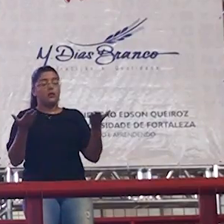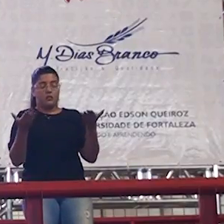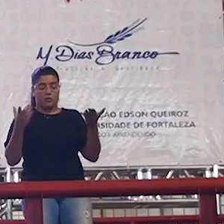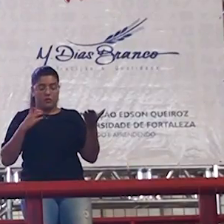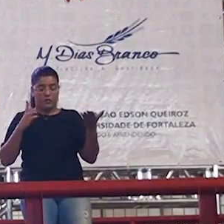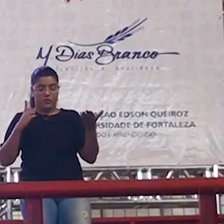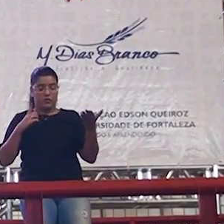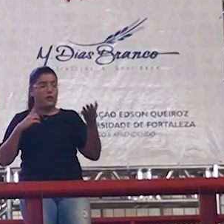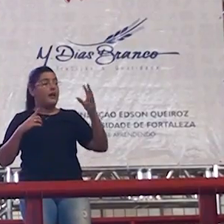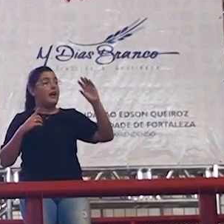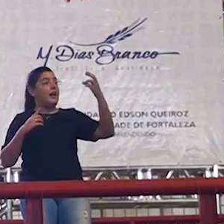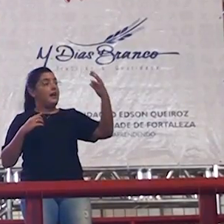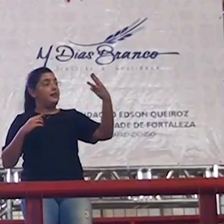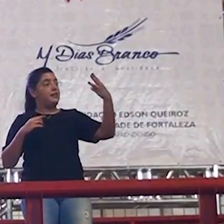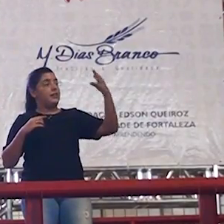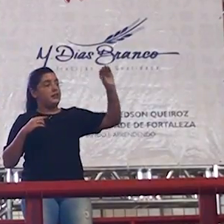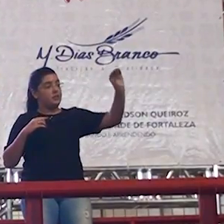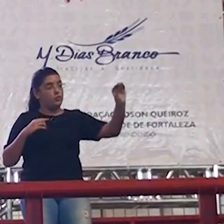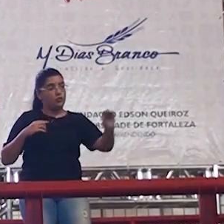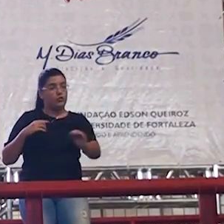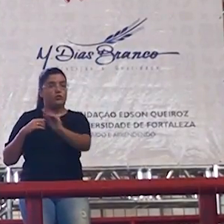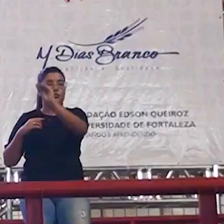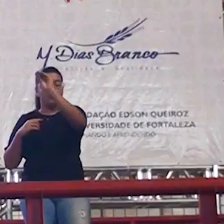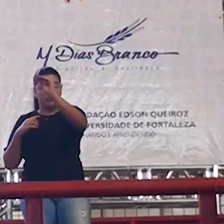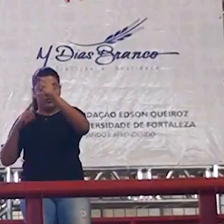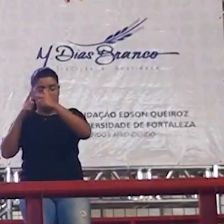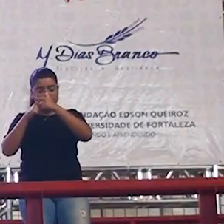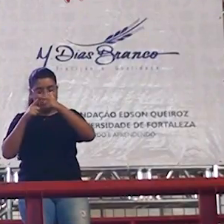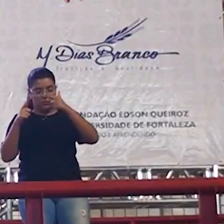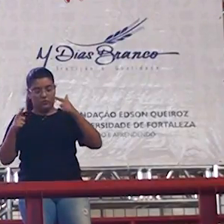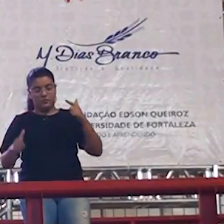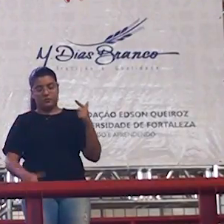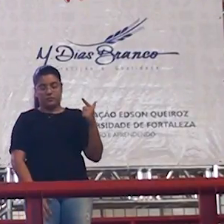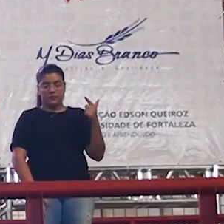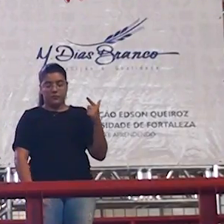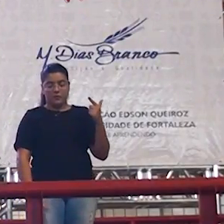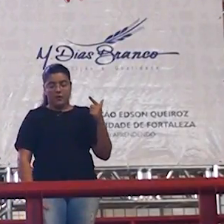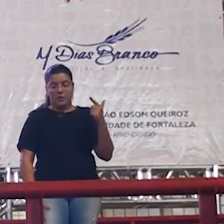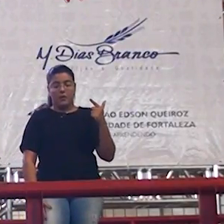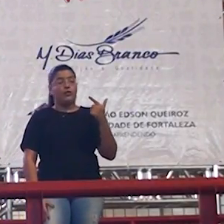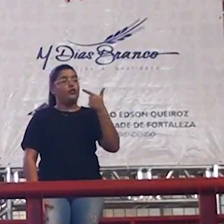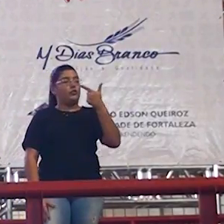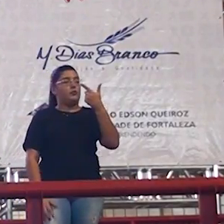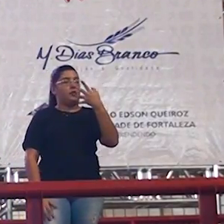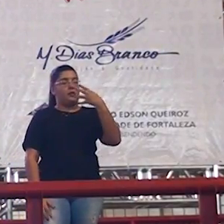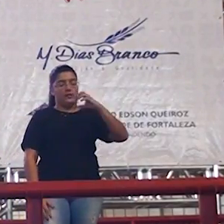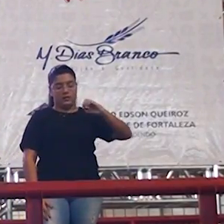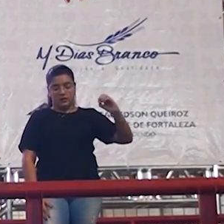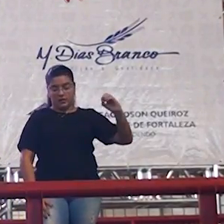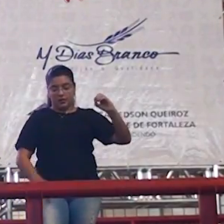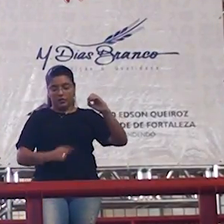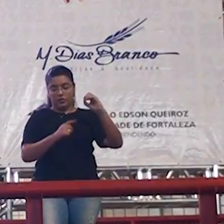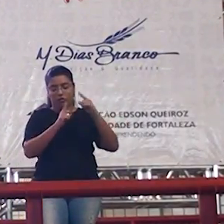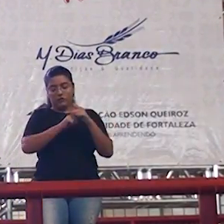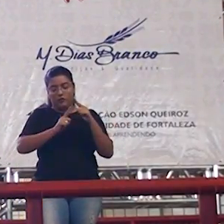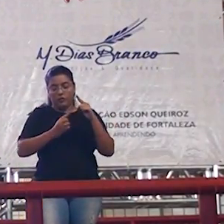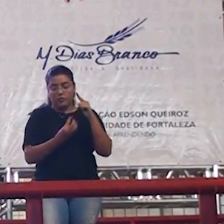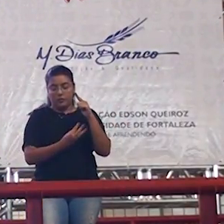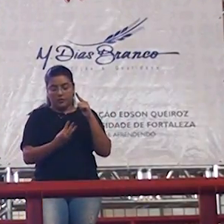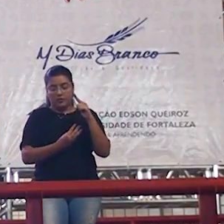passar o quê? Dividindo. Então, vai ficar 2.400 dividido por 3. Então,